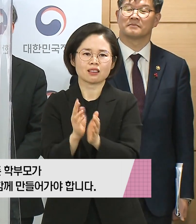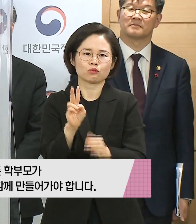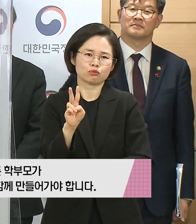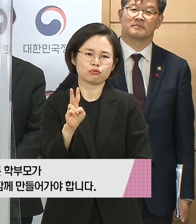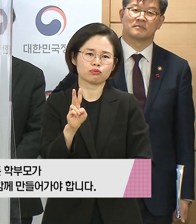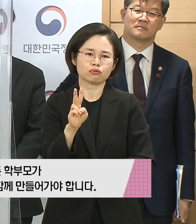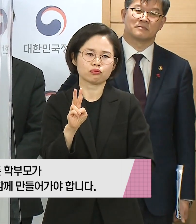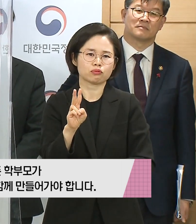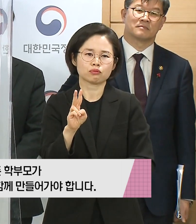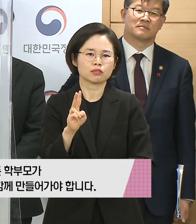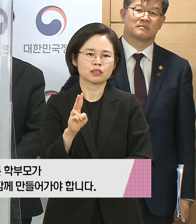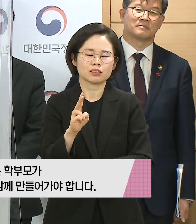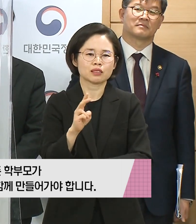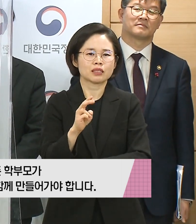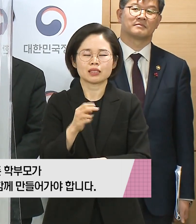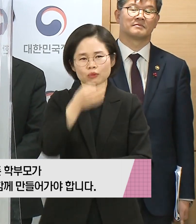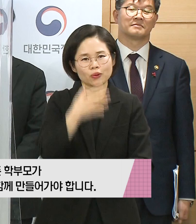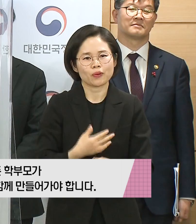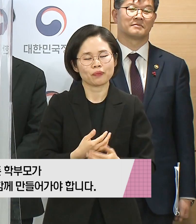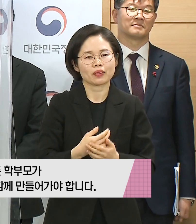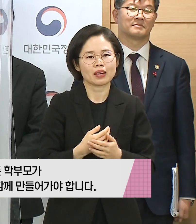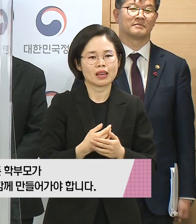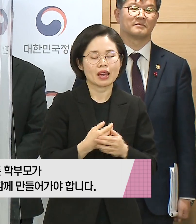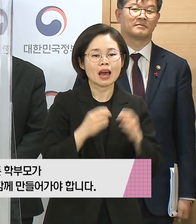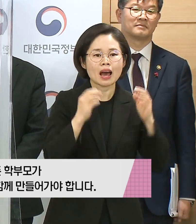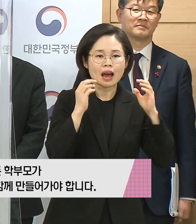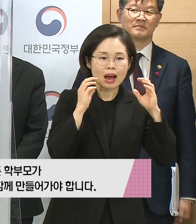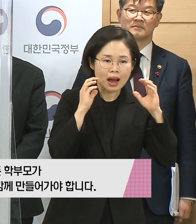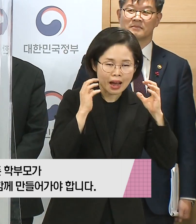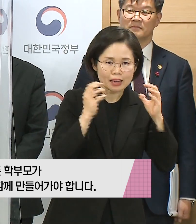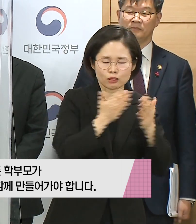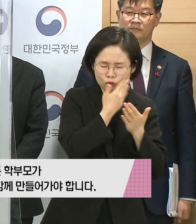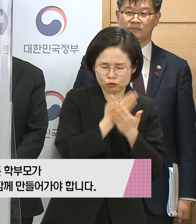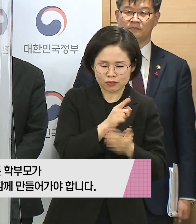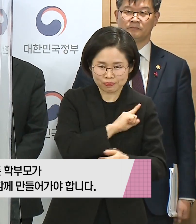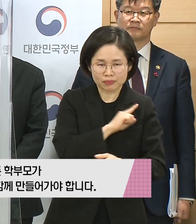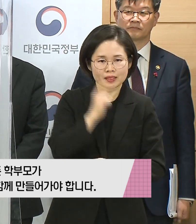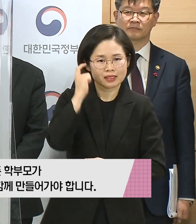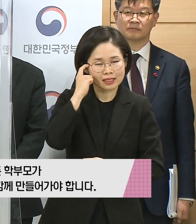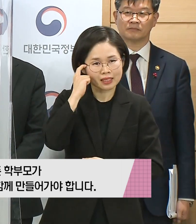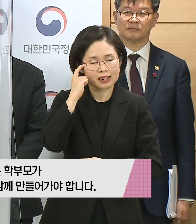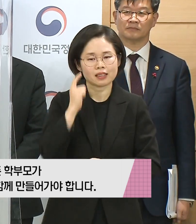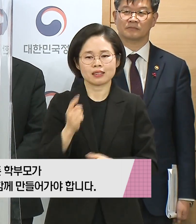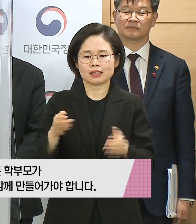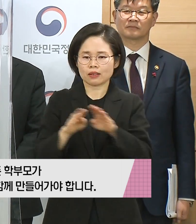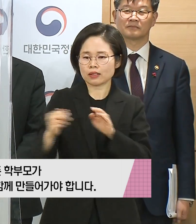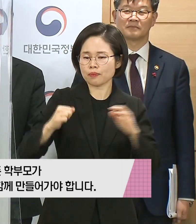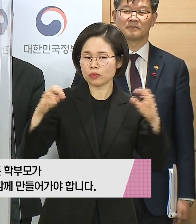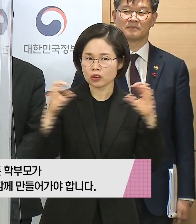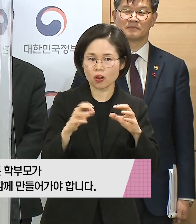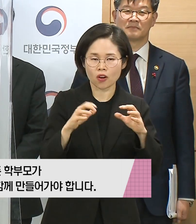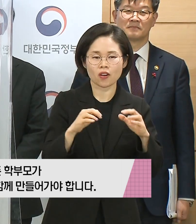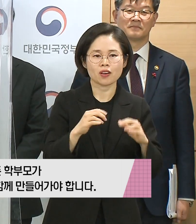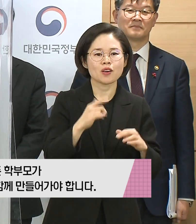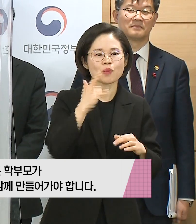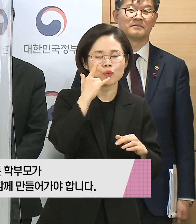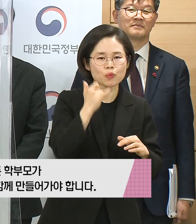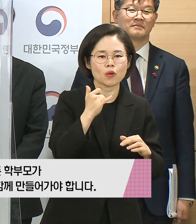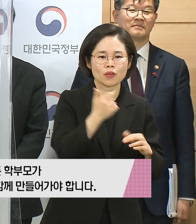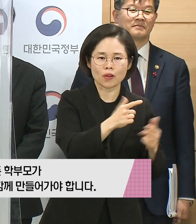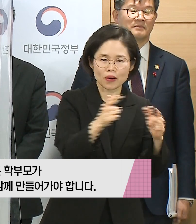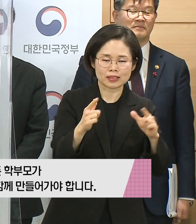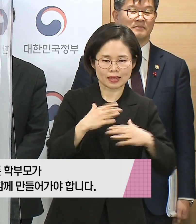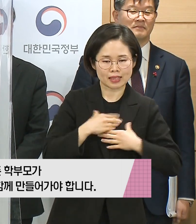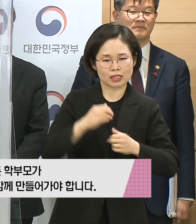우리 아이들을 중심에 두고 어느 기관이든 학부모가 아이를 안심하고 맡길 수 있도록 여건을